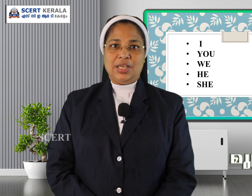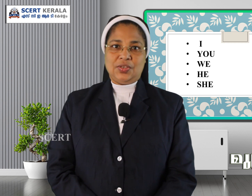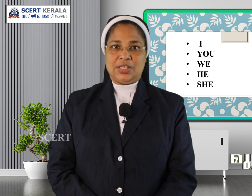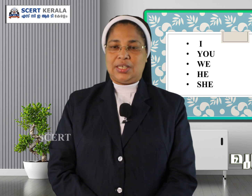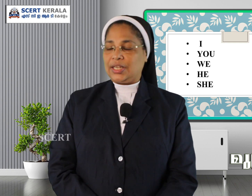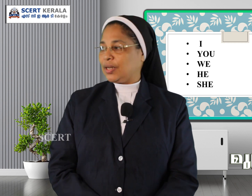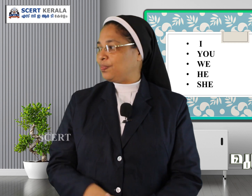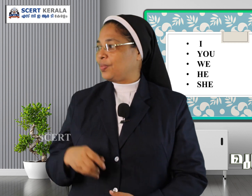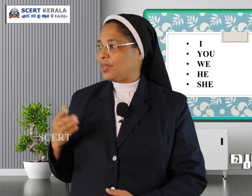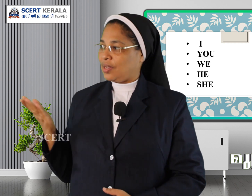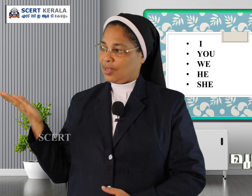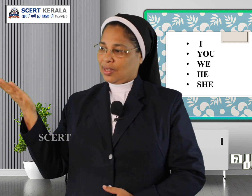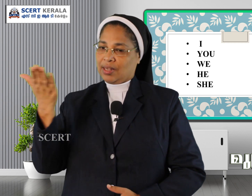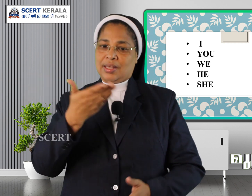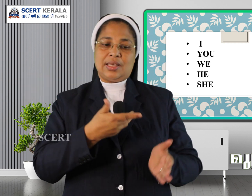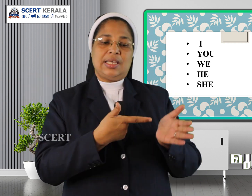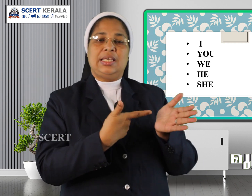ഇറ്റ് എന്ന് കാണിക്കണം.